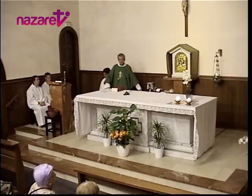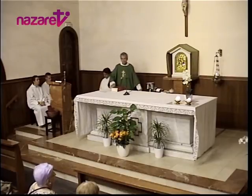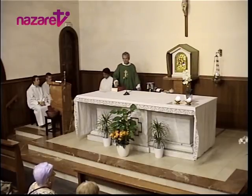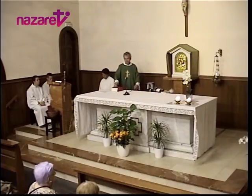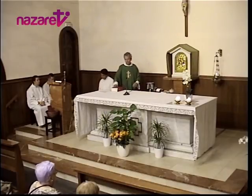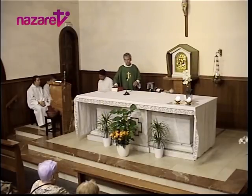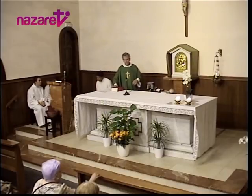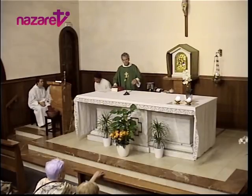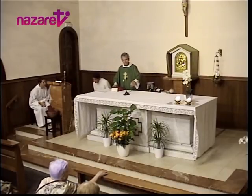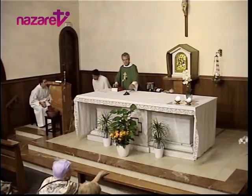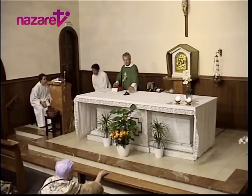santos.